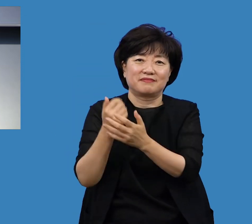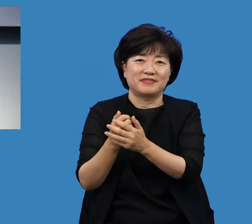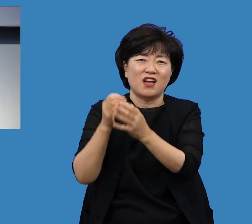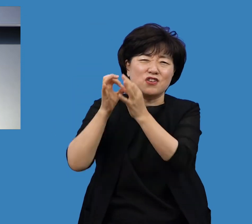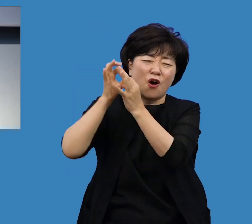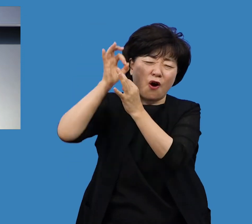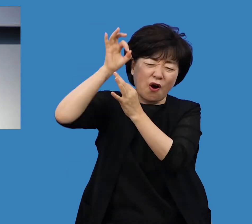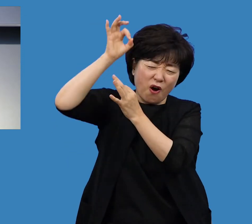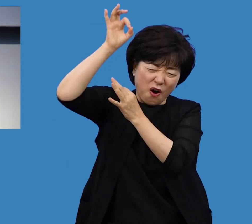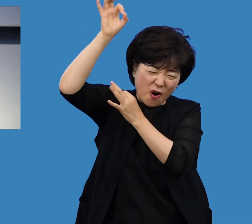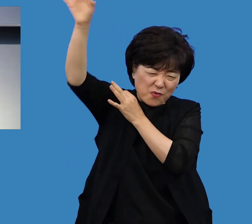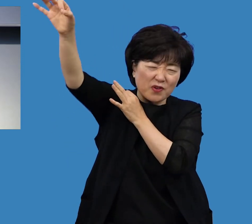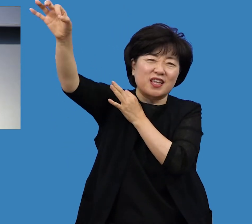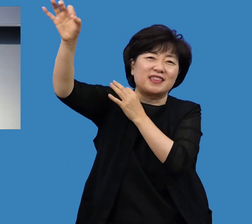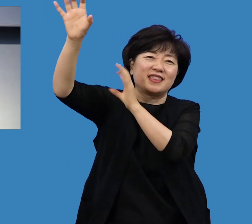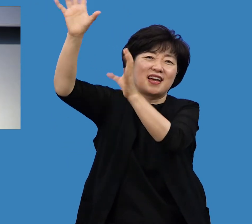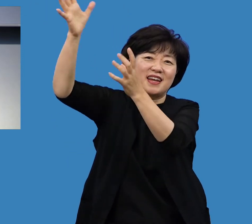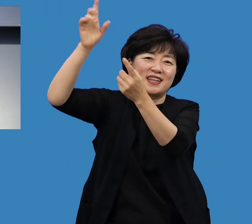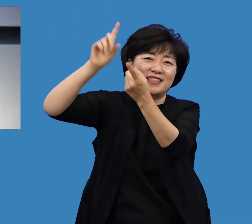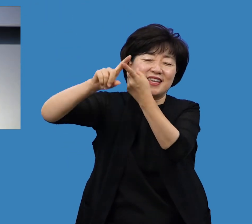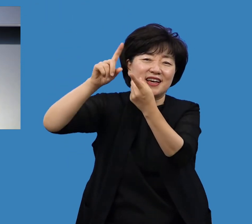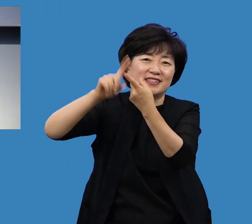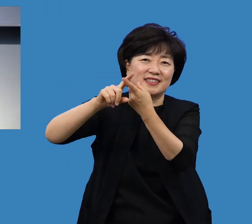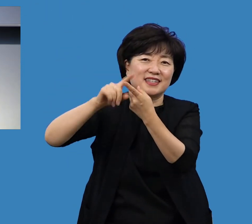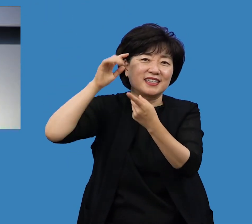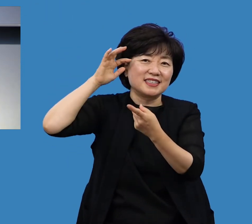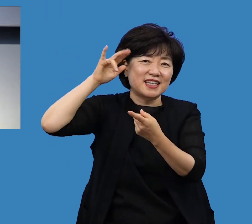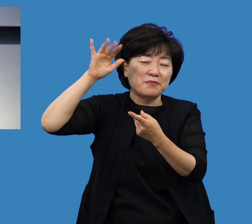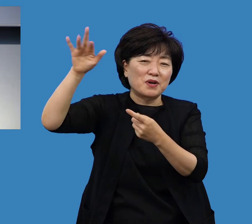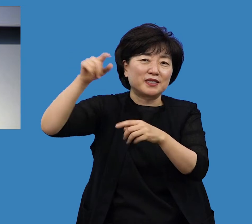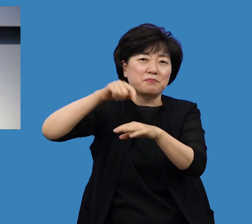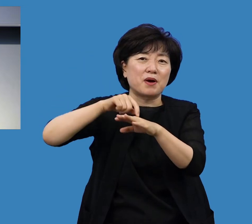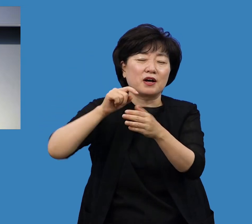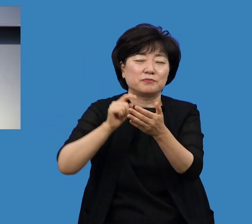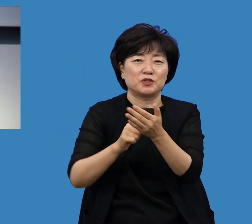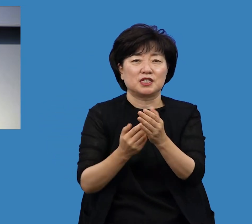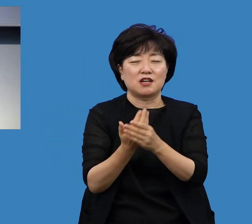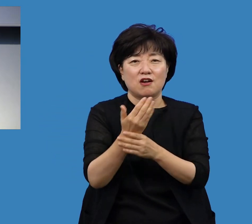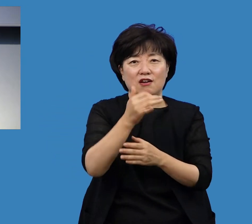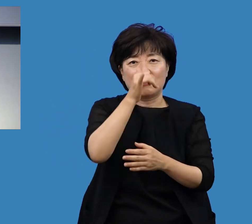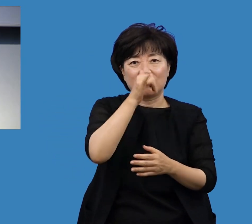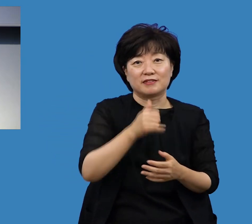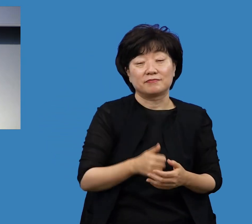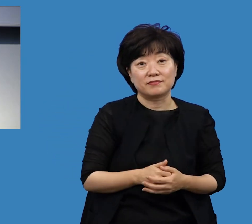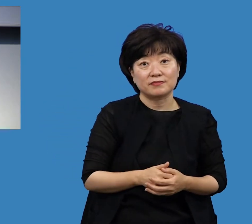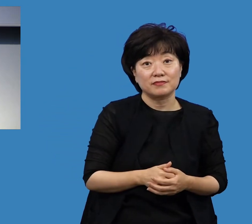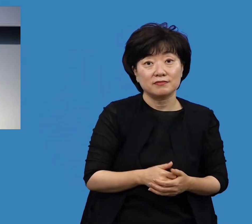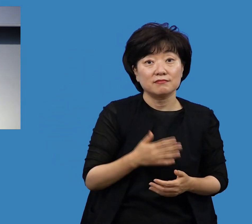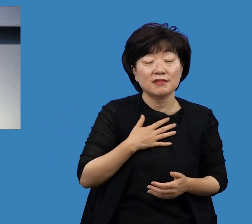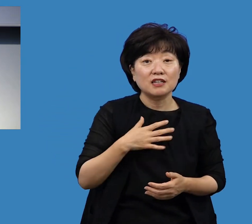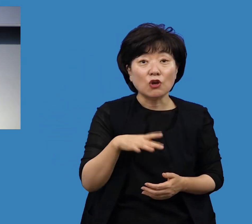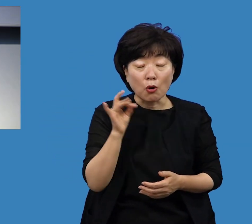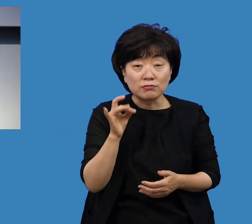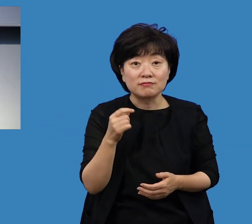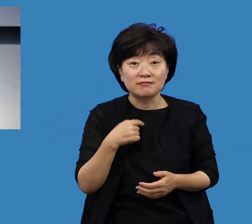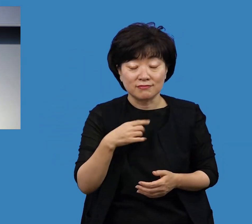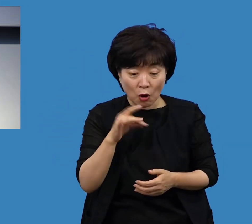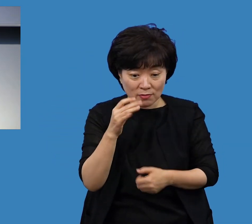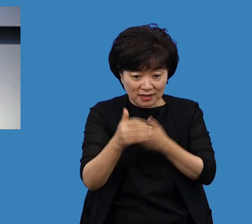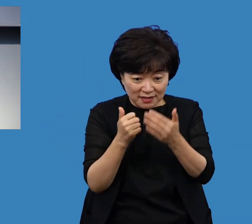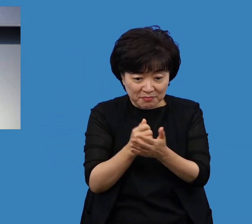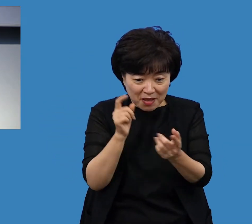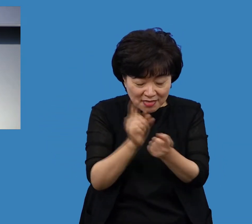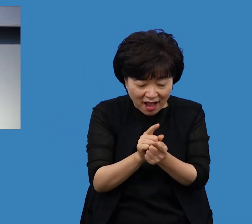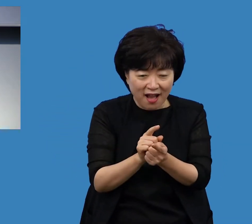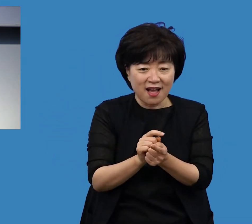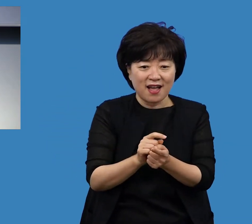영원한 본향을 향한 그런 사모하는 마음들이 일어난다는 거예요. 예. 그래서 제가 처음에 하나님을 만나고 제 안에